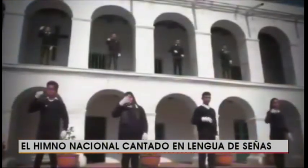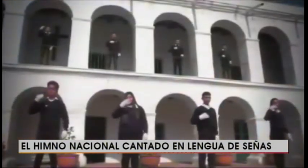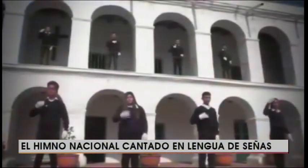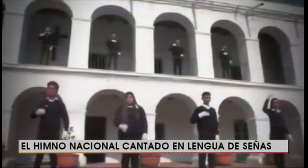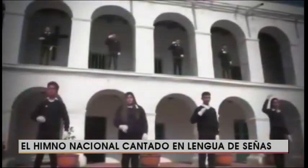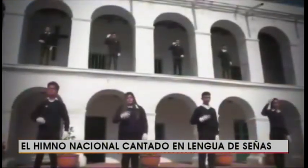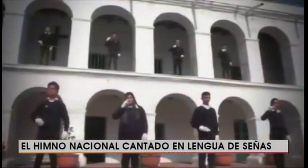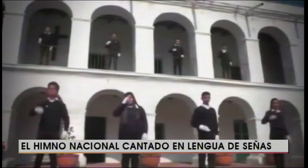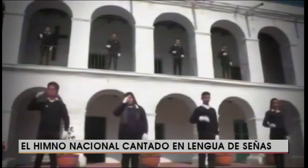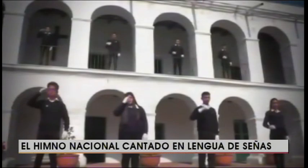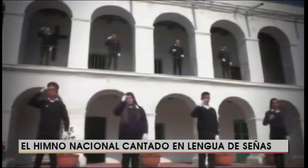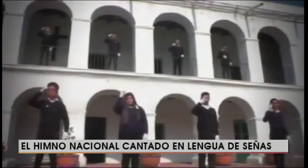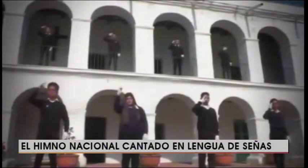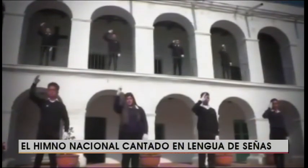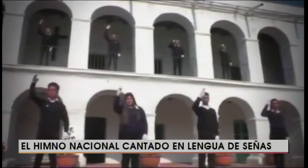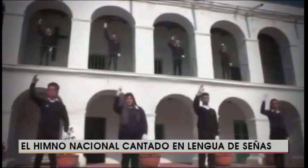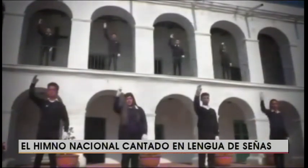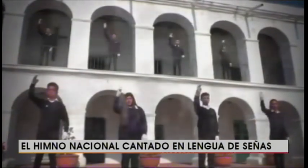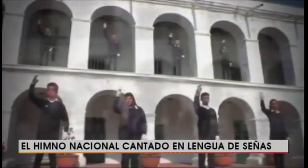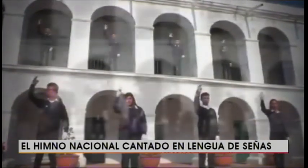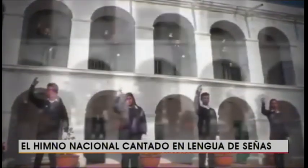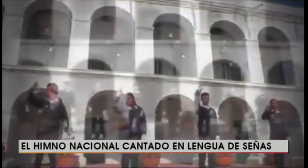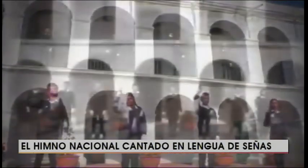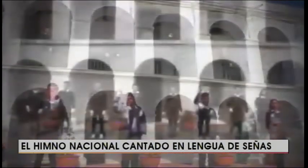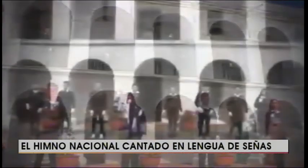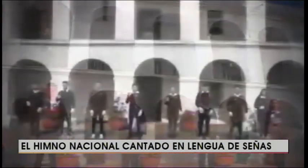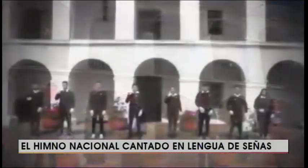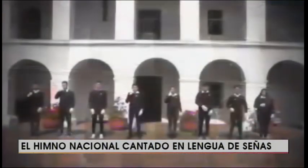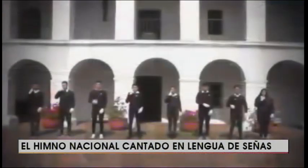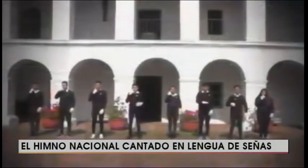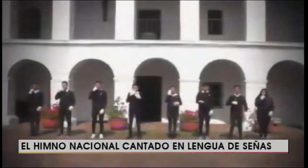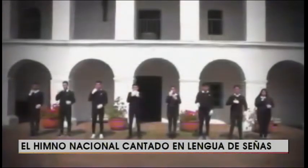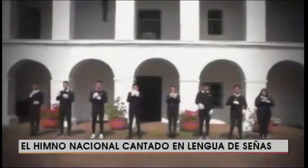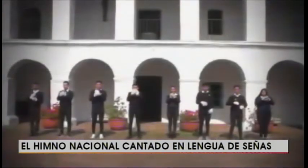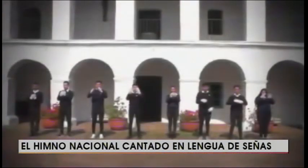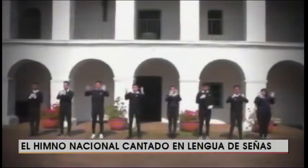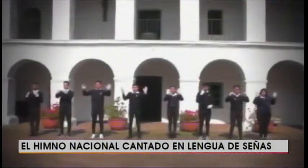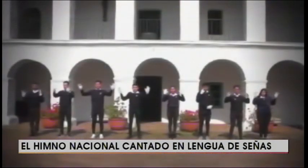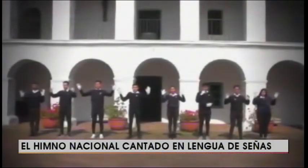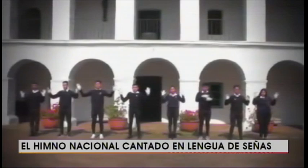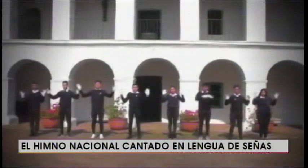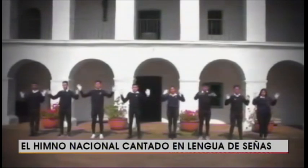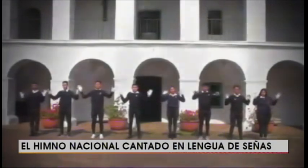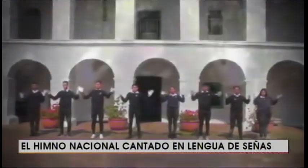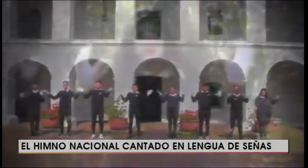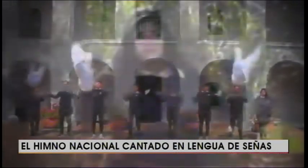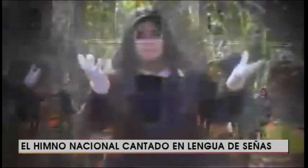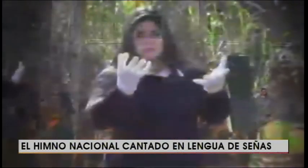argentino, salud Y los libres